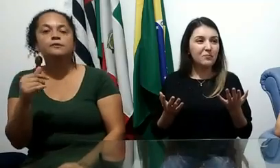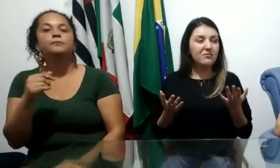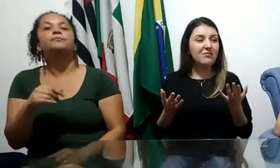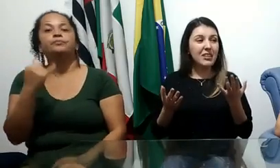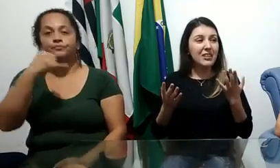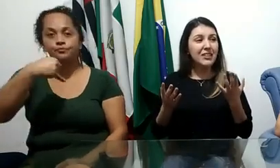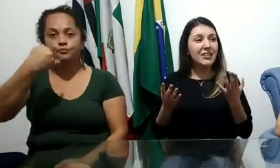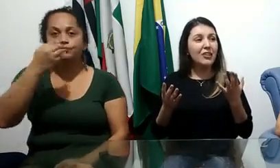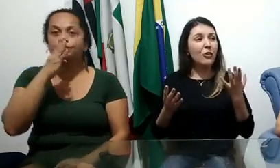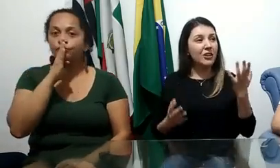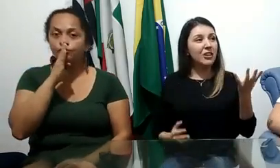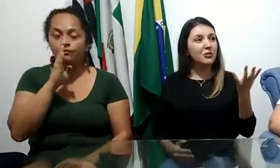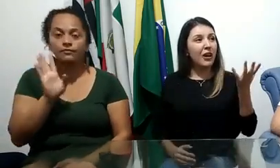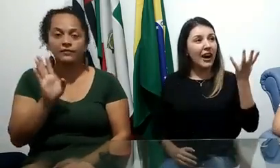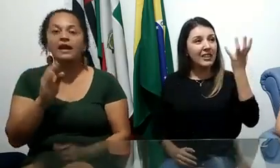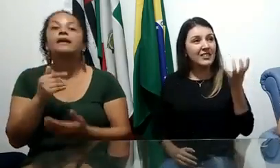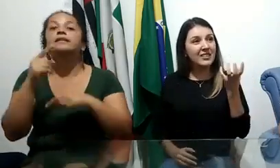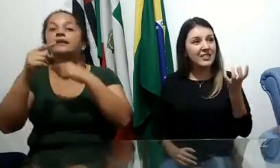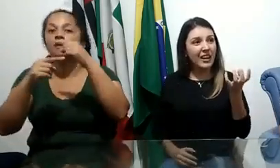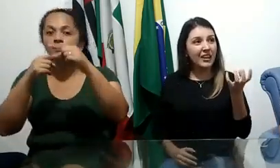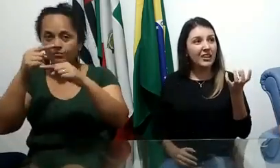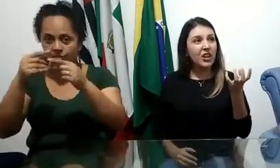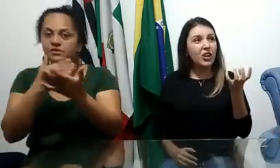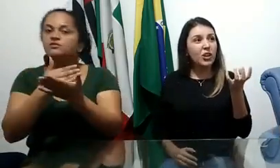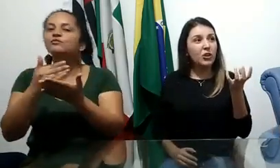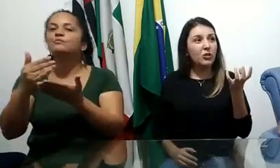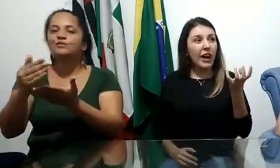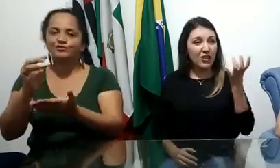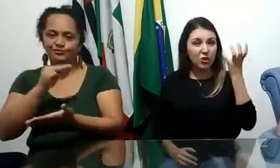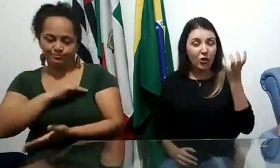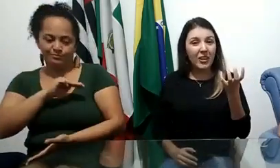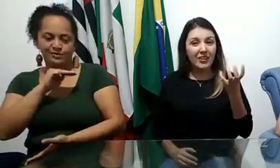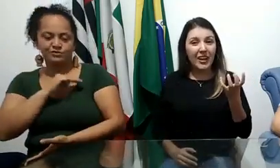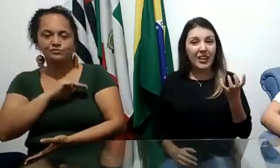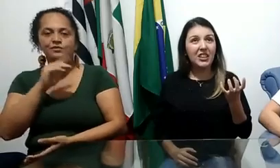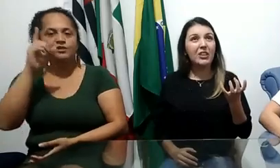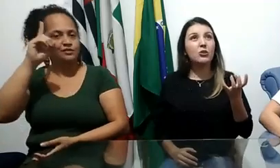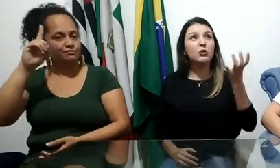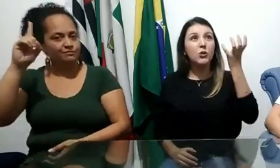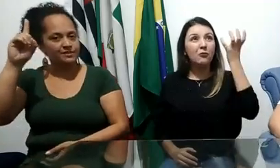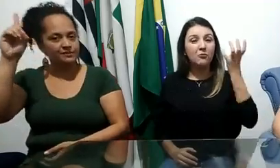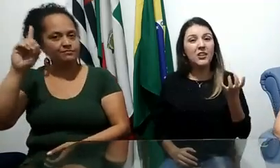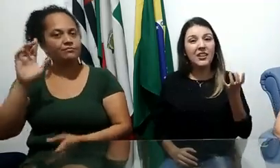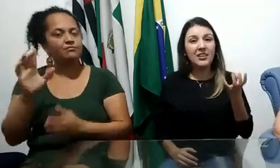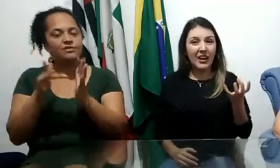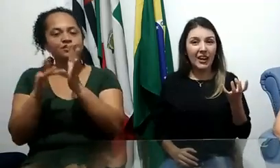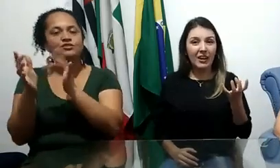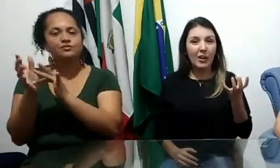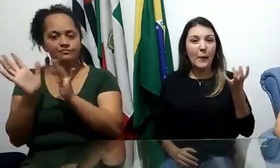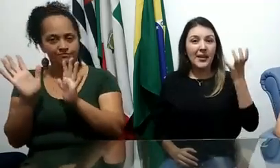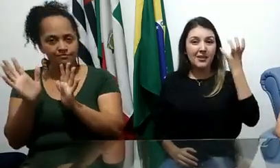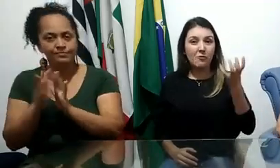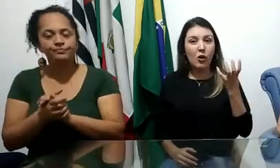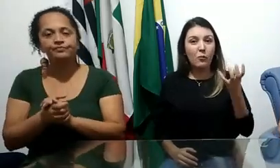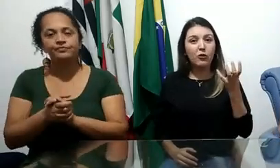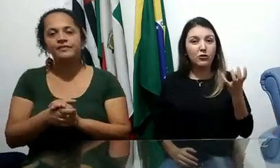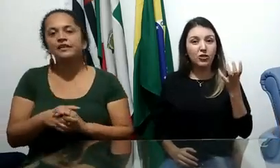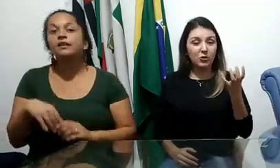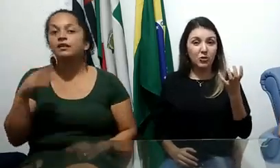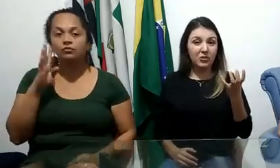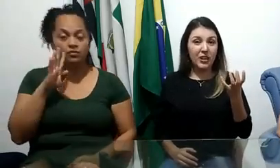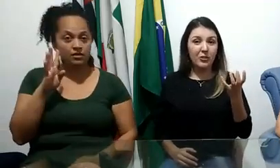interessante que, olhando a rainha Esther e a história dela, que Deus usou a vida dela para salvar o